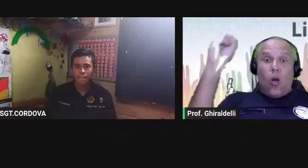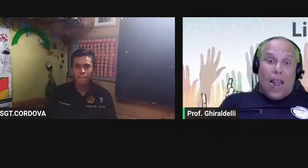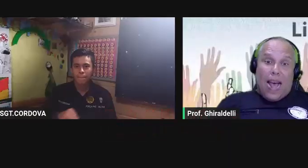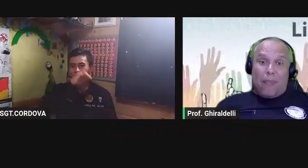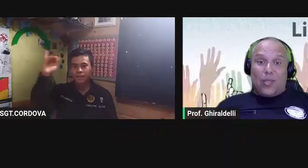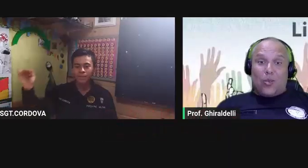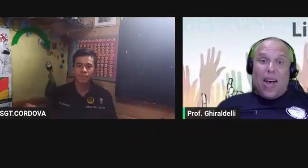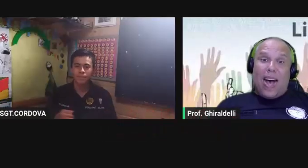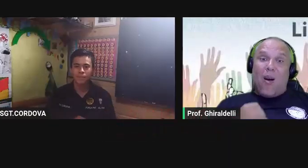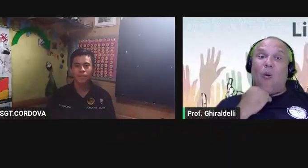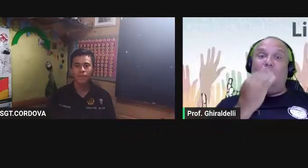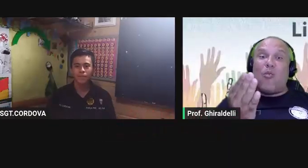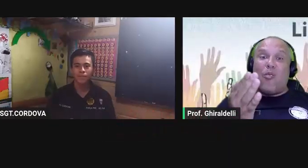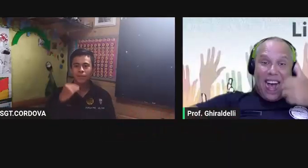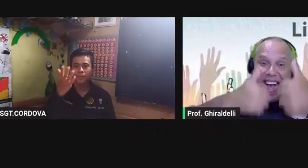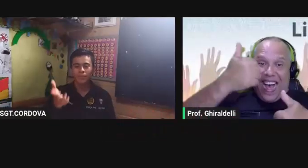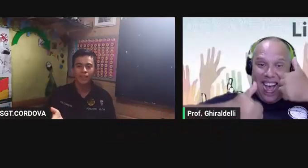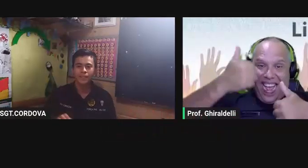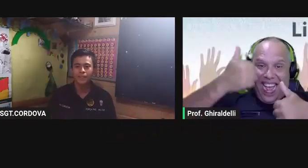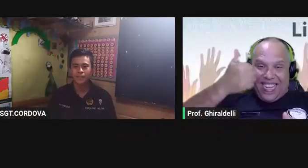Olá pessoal, como vai?